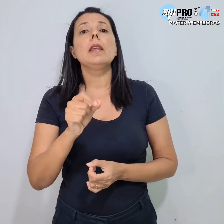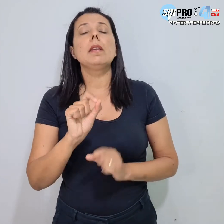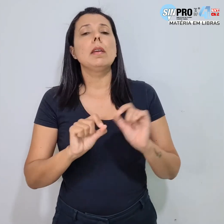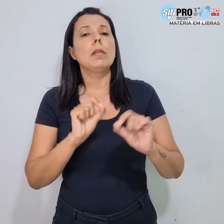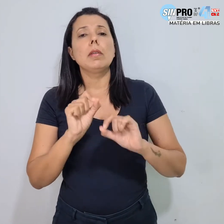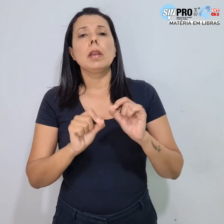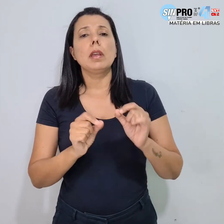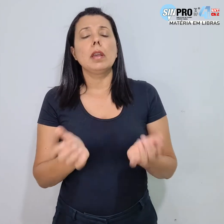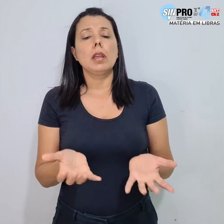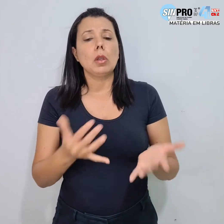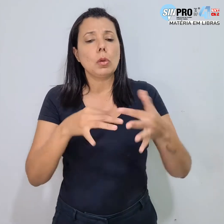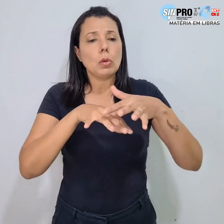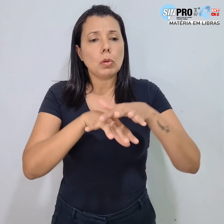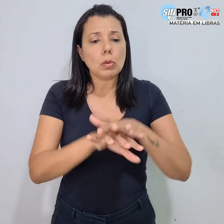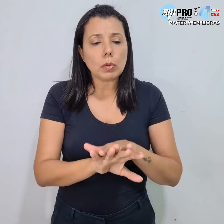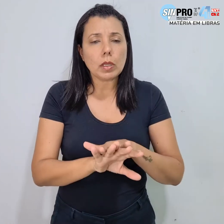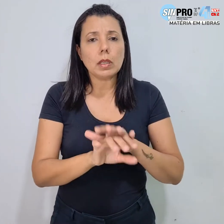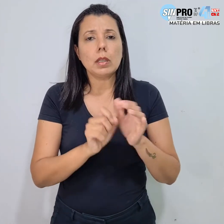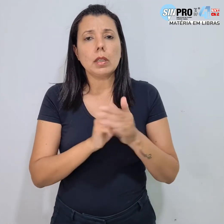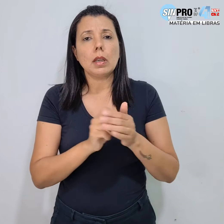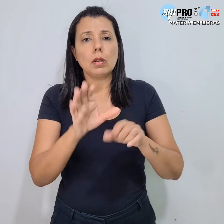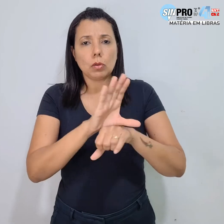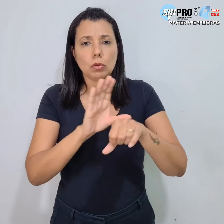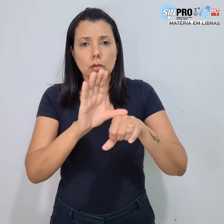que se pretende inserir na Constituição Federal,